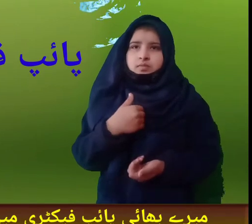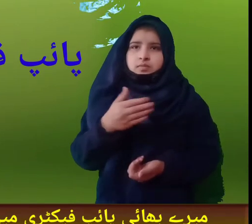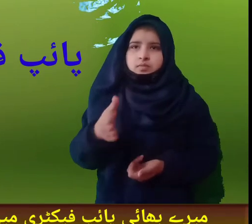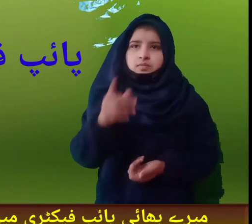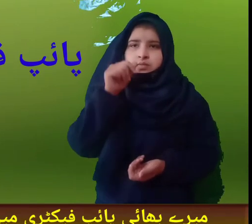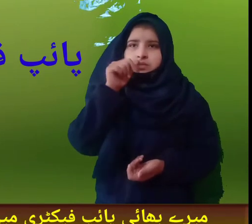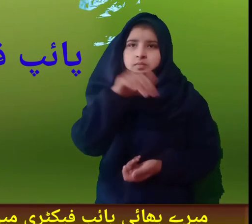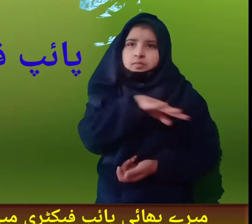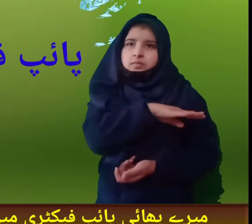भाई